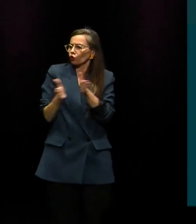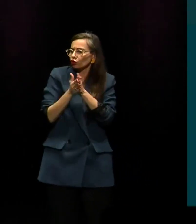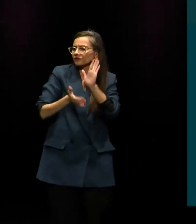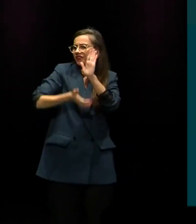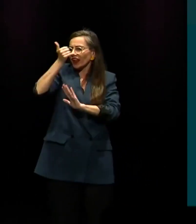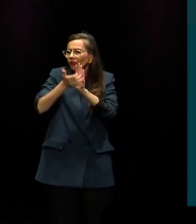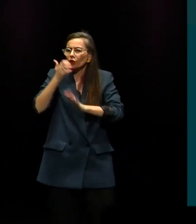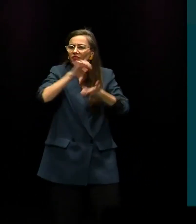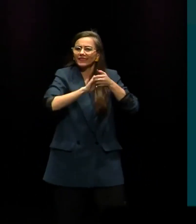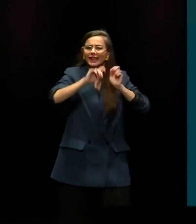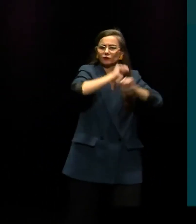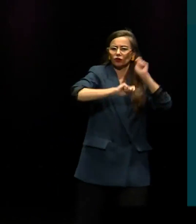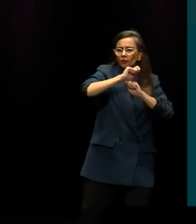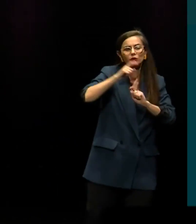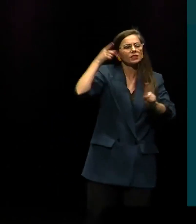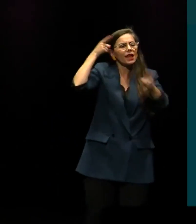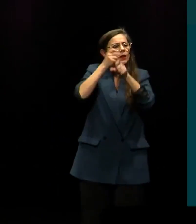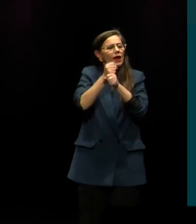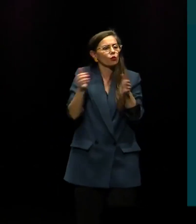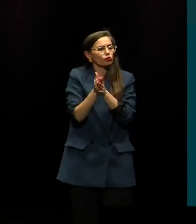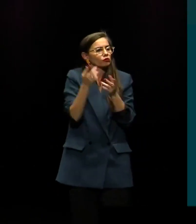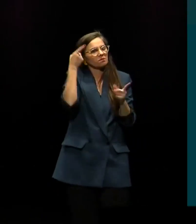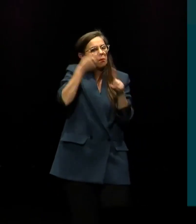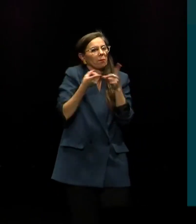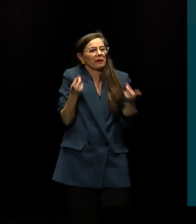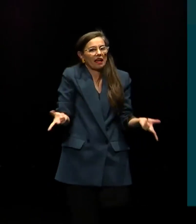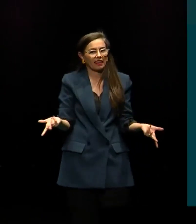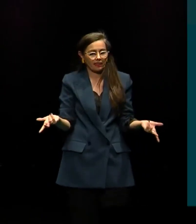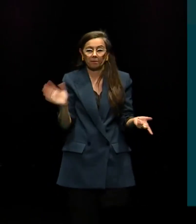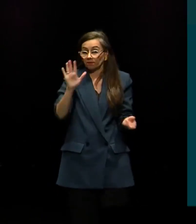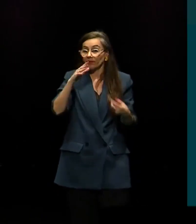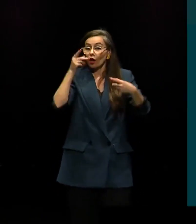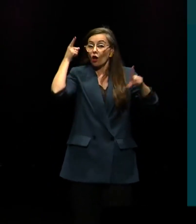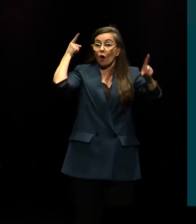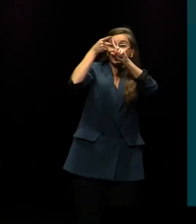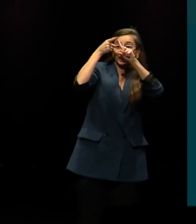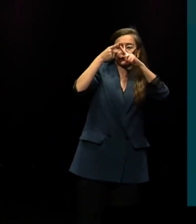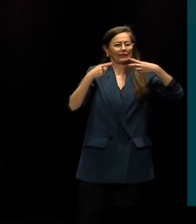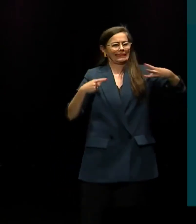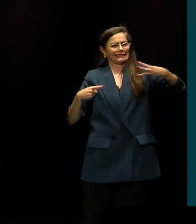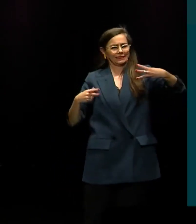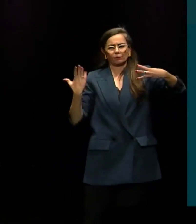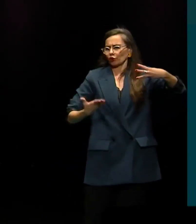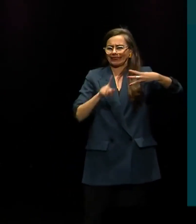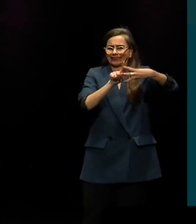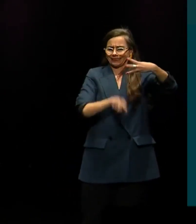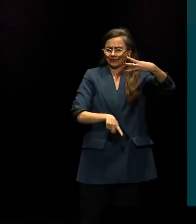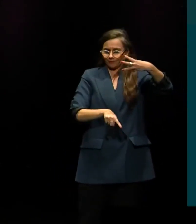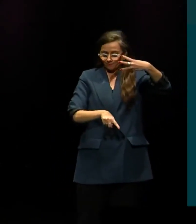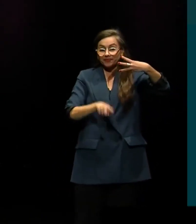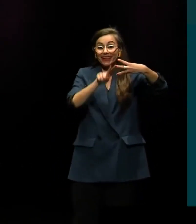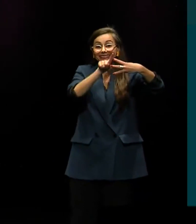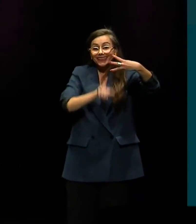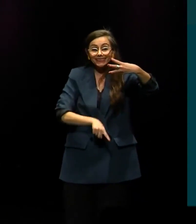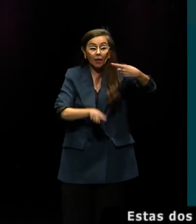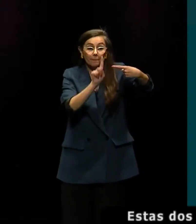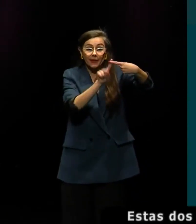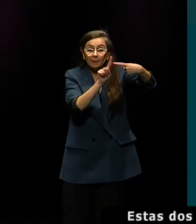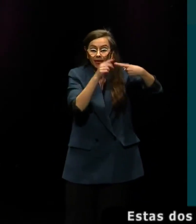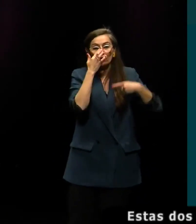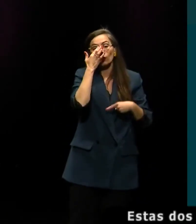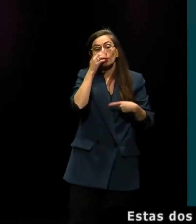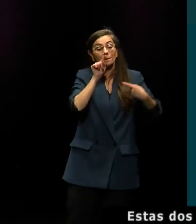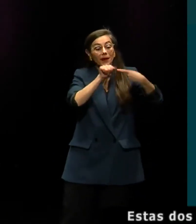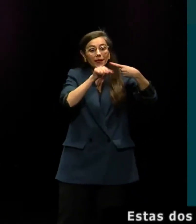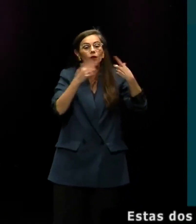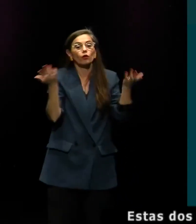Estas dos personas trabajaban con la CNSE, con las federaciones y con las asociaciones para